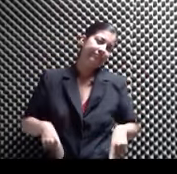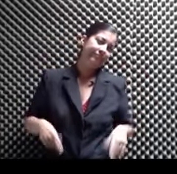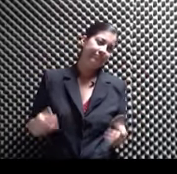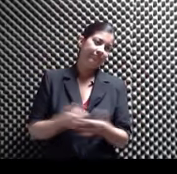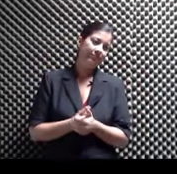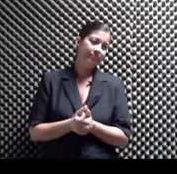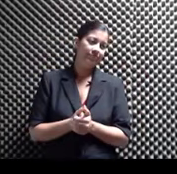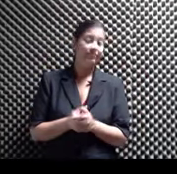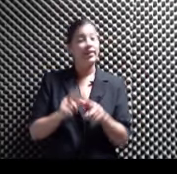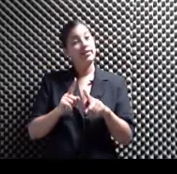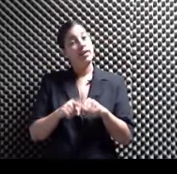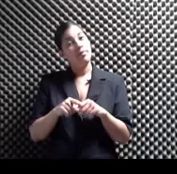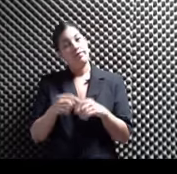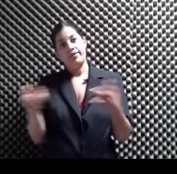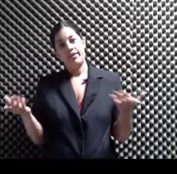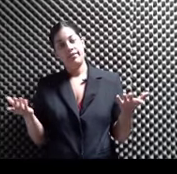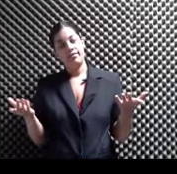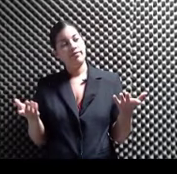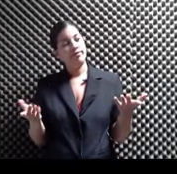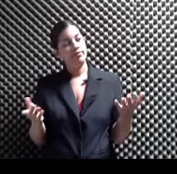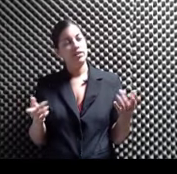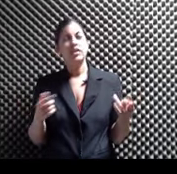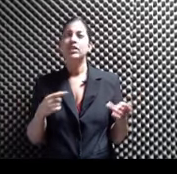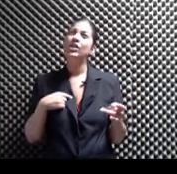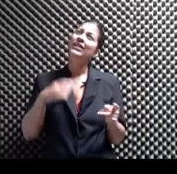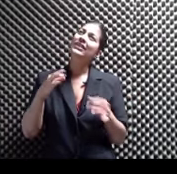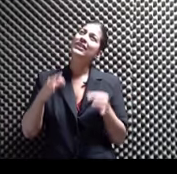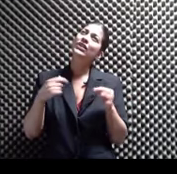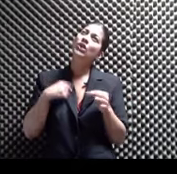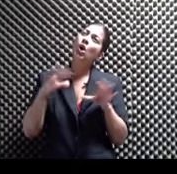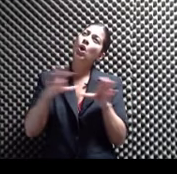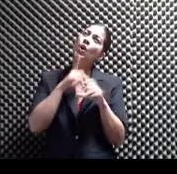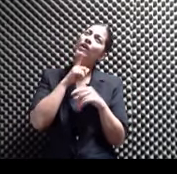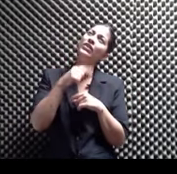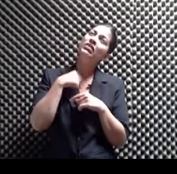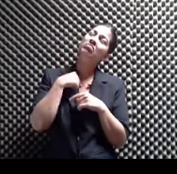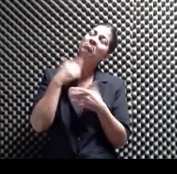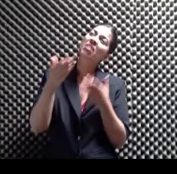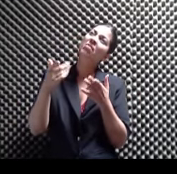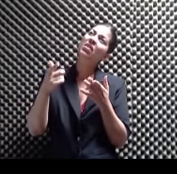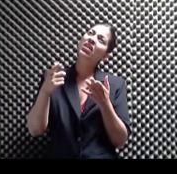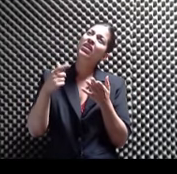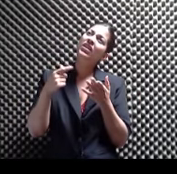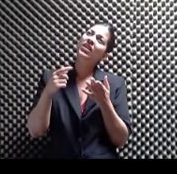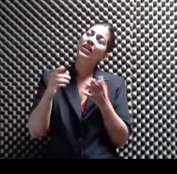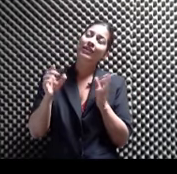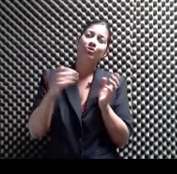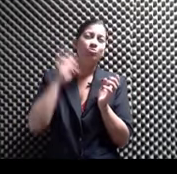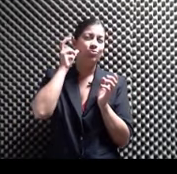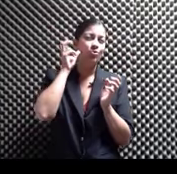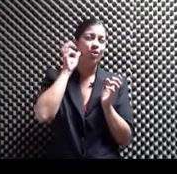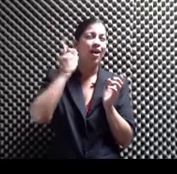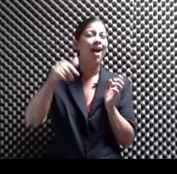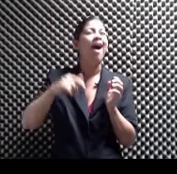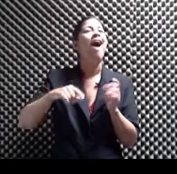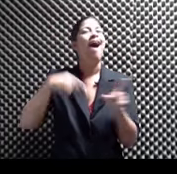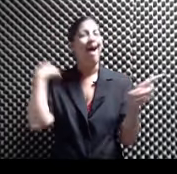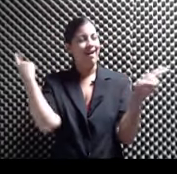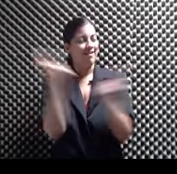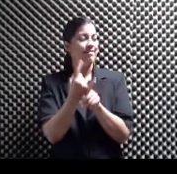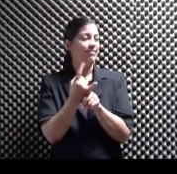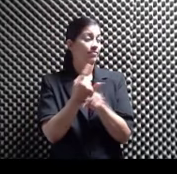ya sea dependiendo del género. Y de momento yo digo, pues sí, esto yo me imagino que esto lo diría así. Cuando te la oyes, dices... Lo interesante es que con